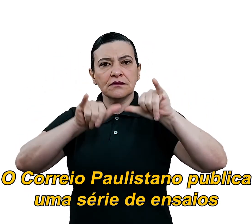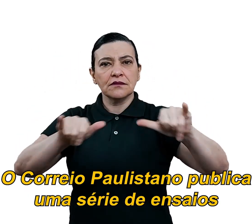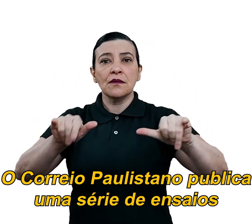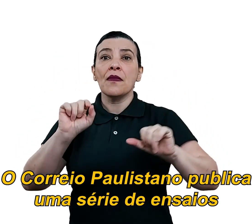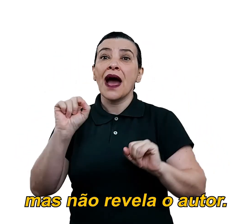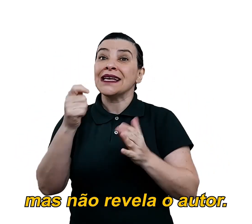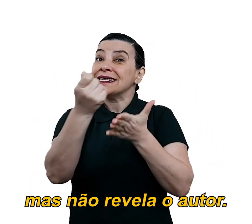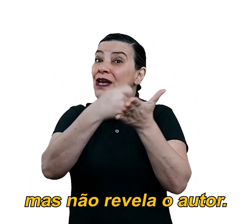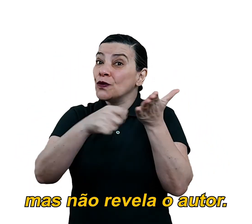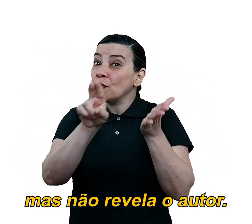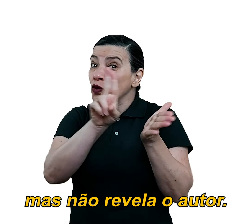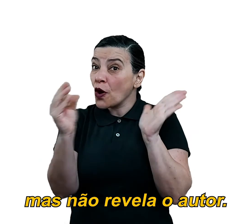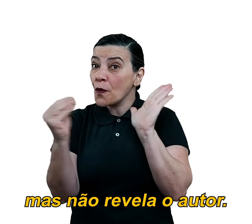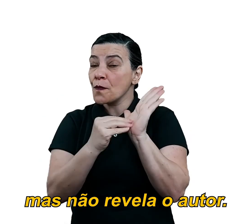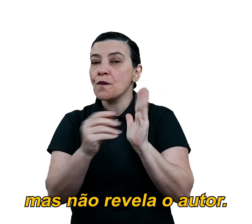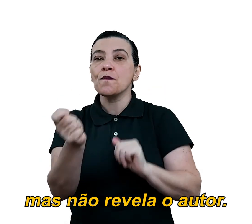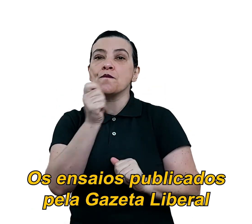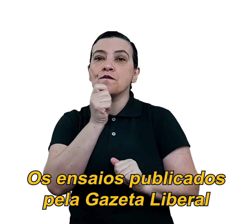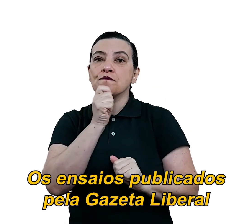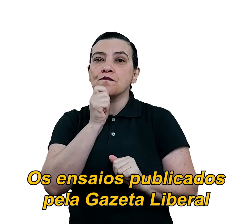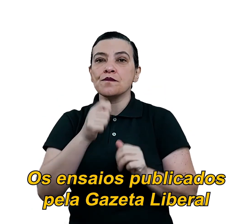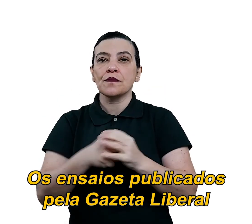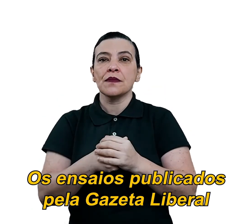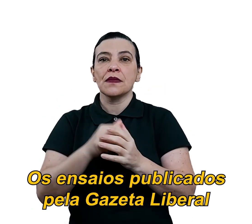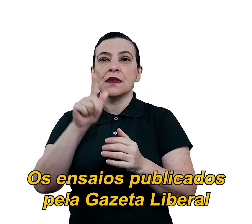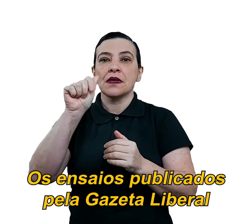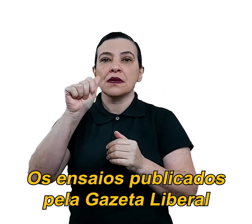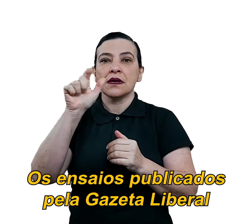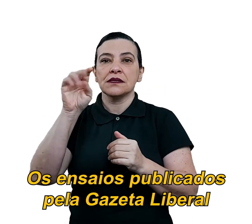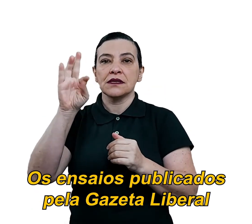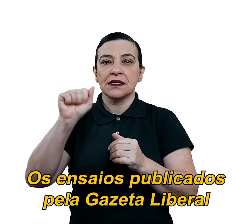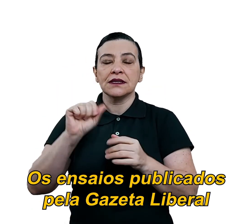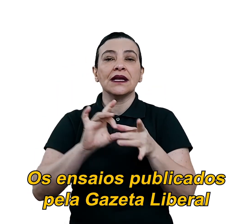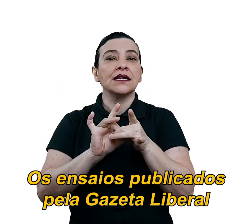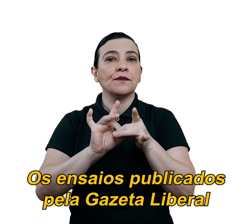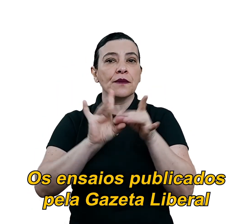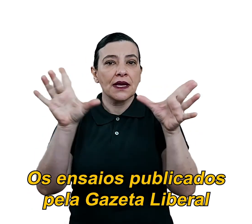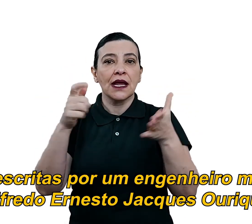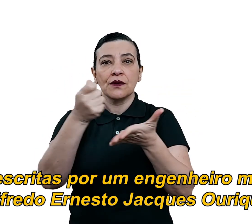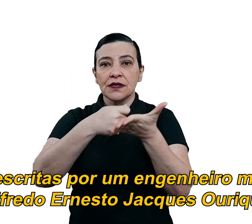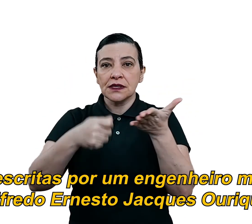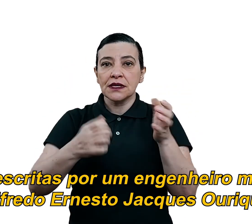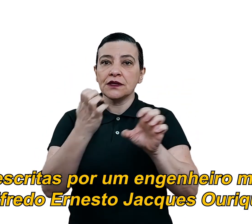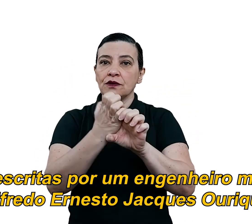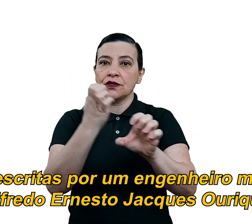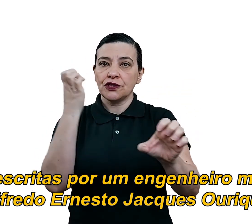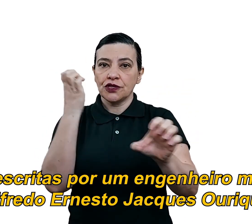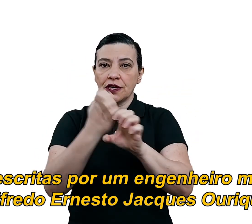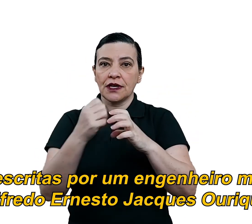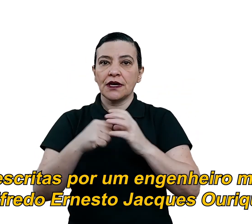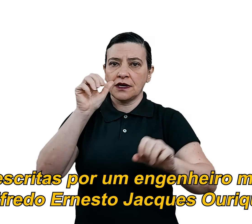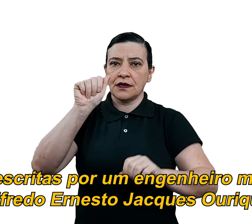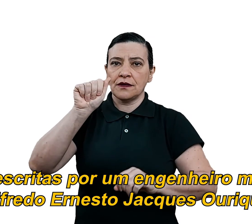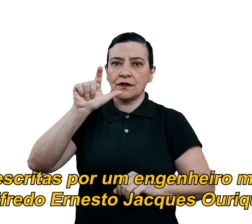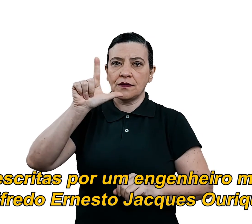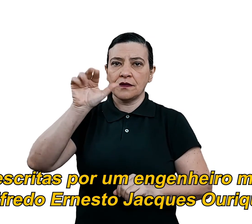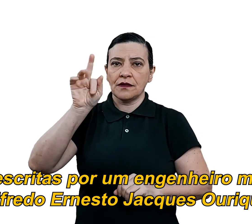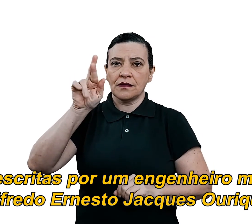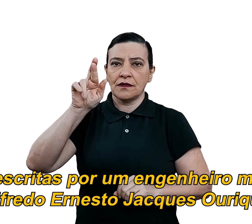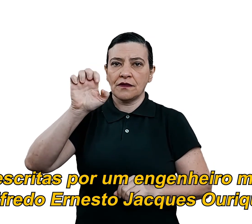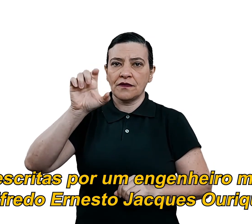de ensaios, mas não revela o autor. Os ensaios publicados pela Gazeta Liberal são escritos por um engenheiro